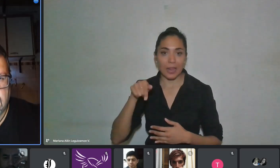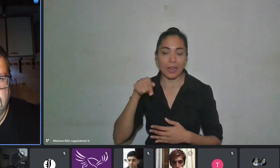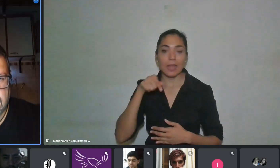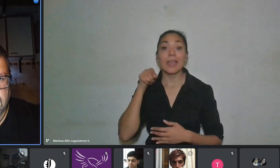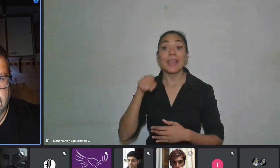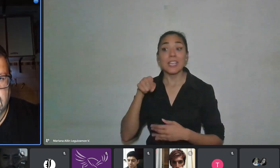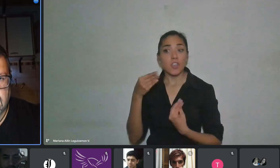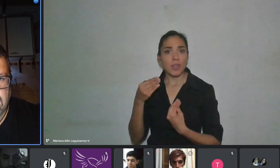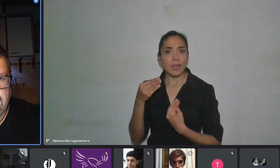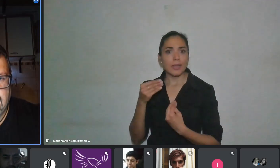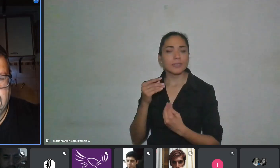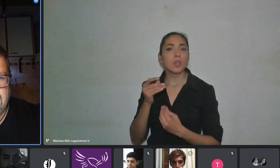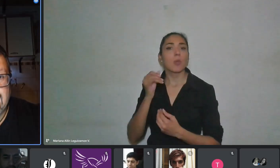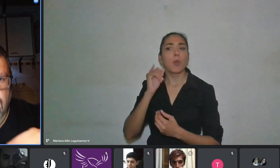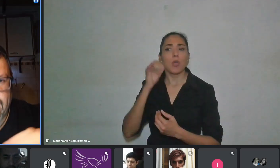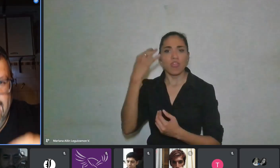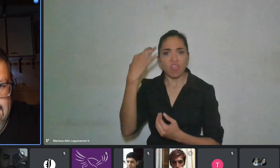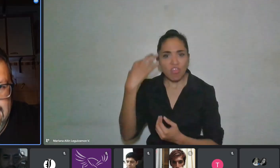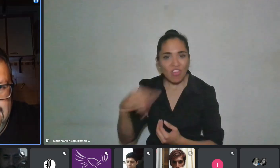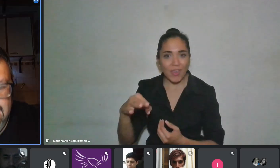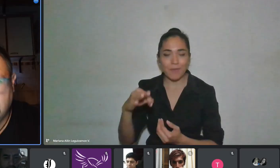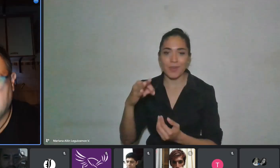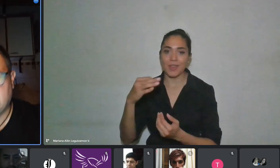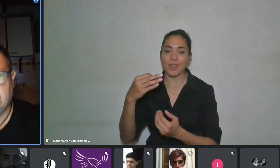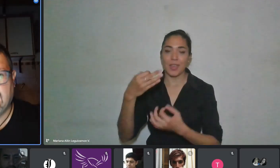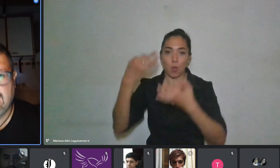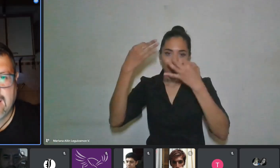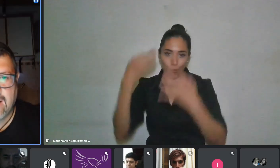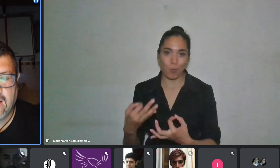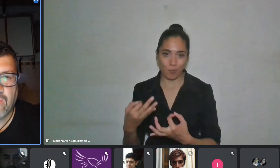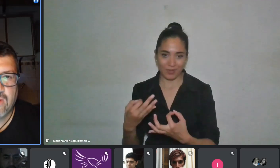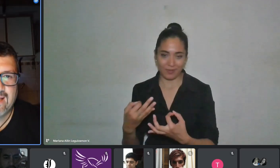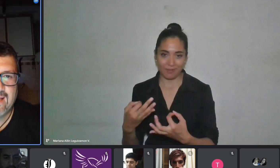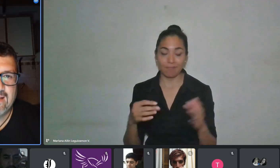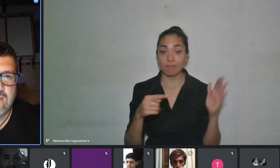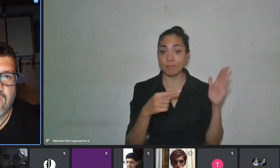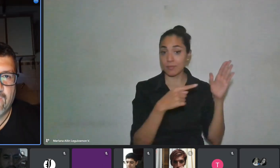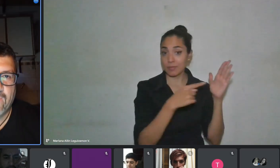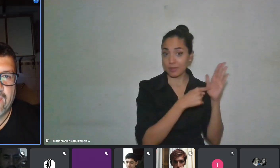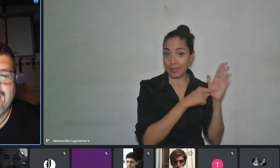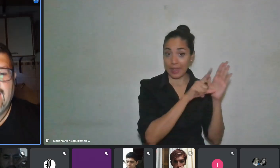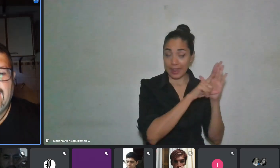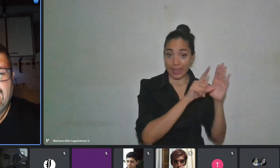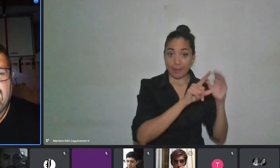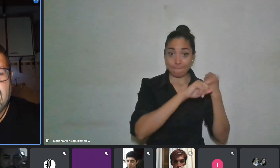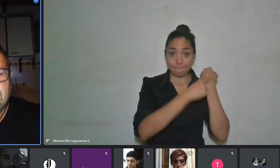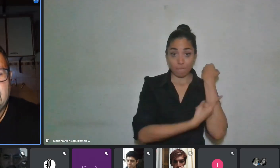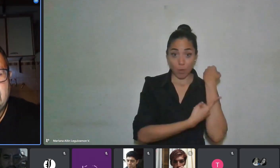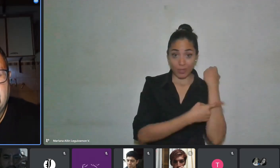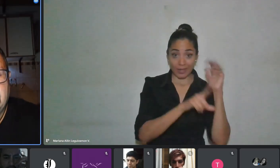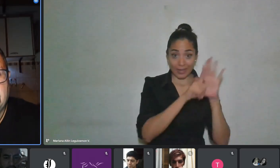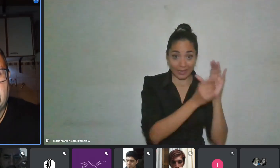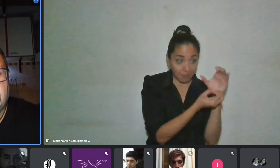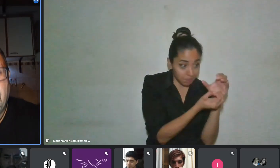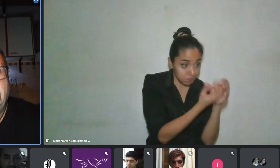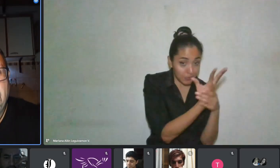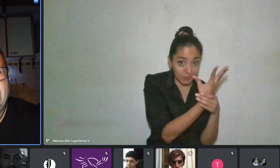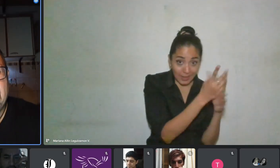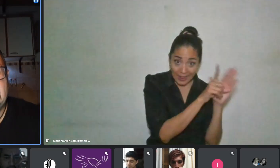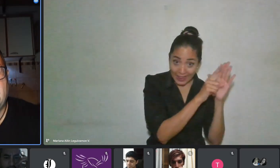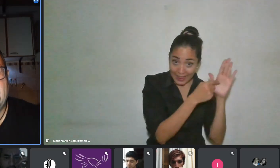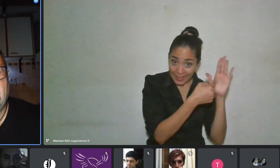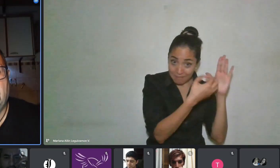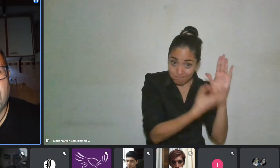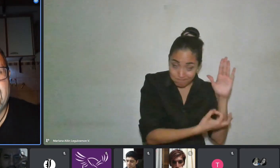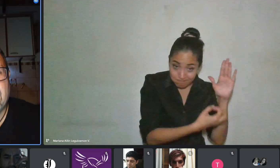derecho, ¿sí? Esas normas escritas que se generan en el poder legislativo se aplican